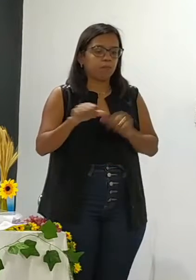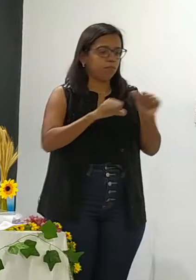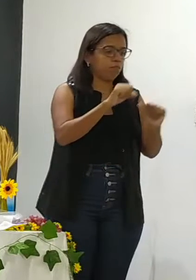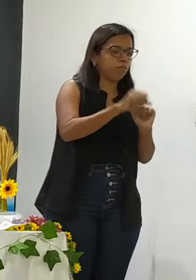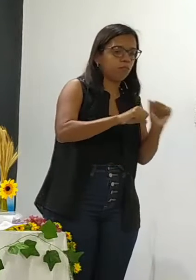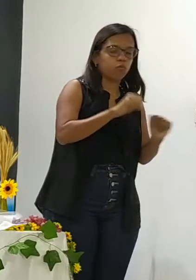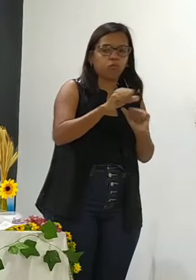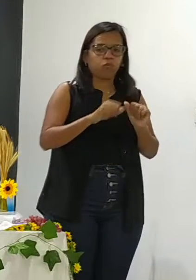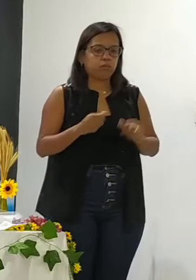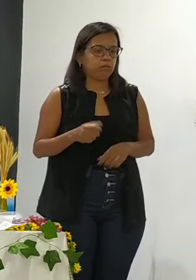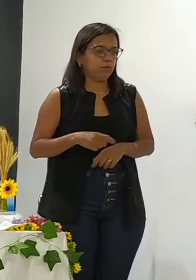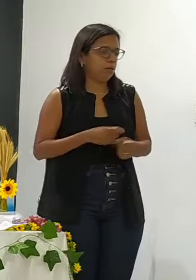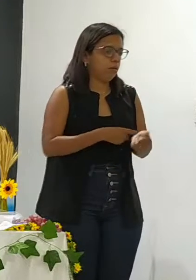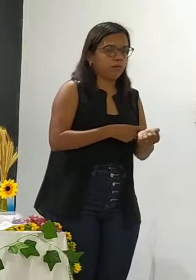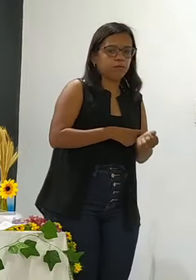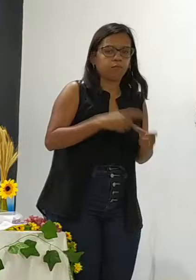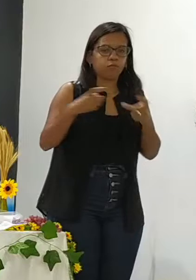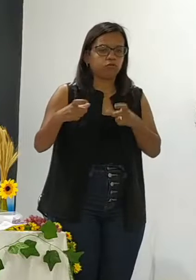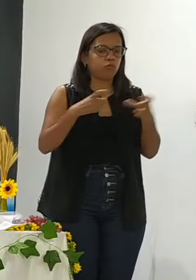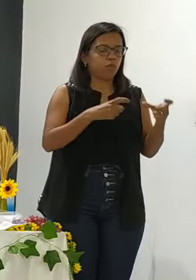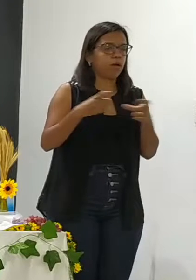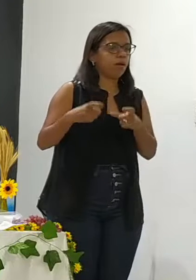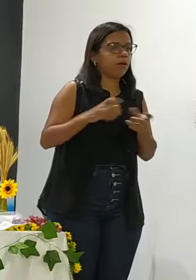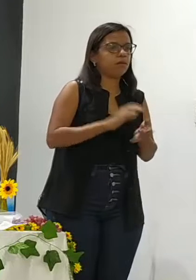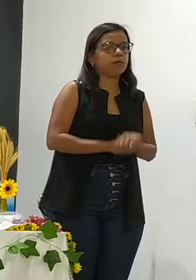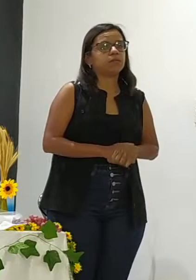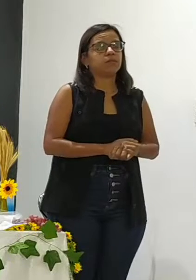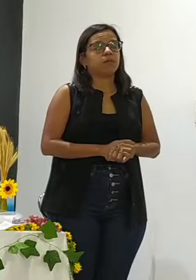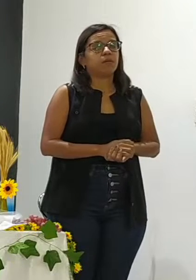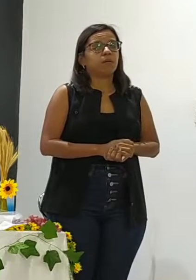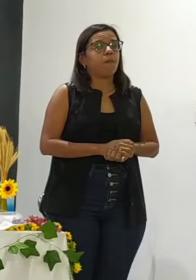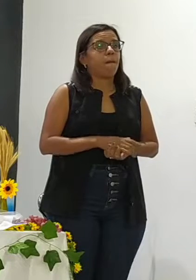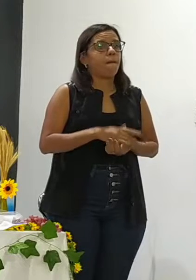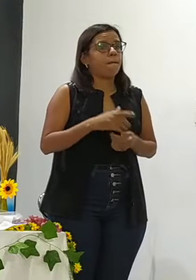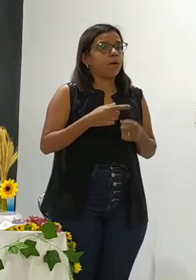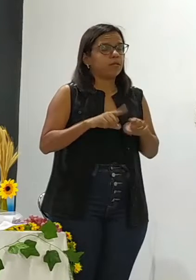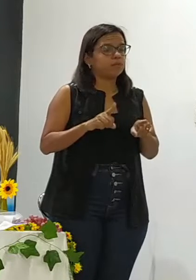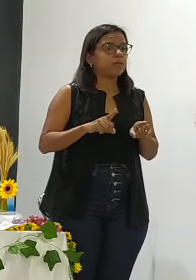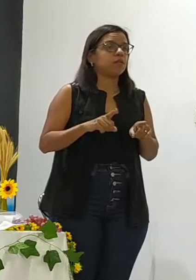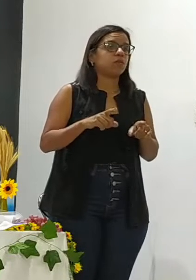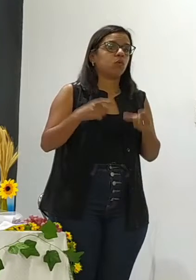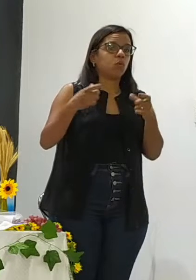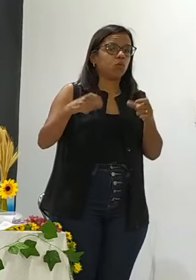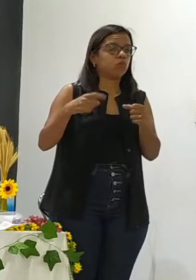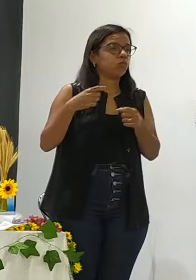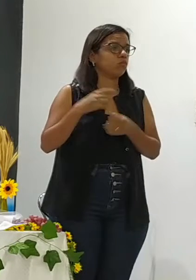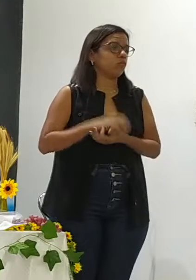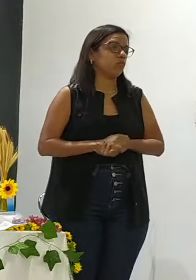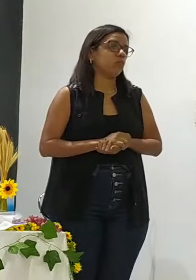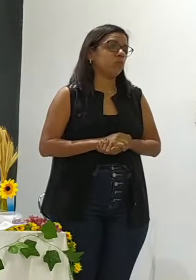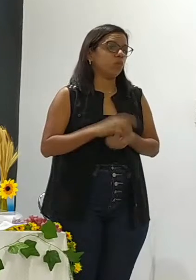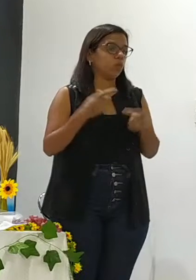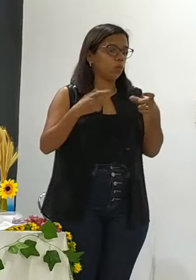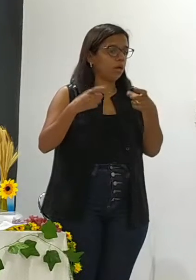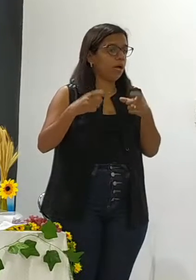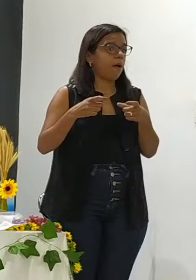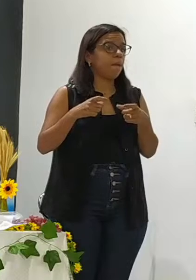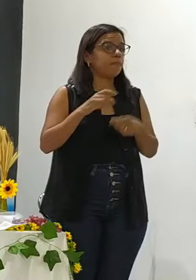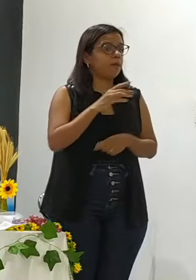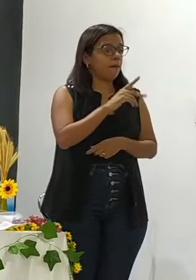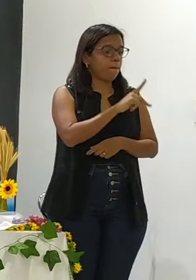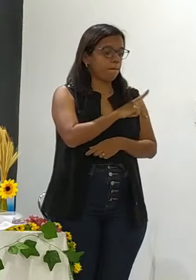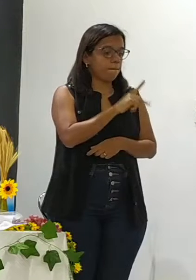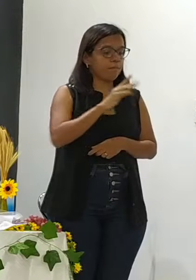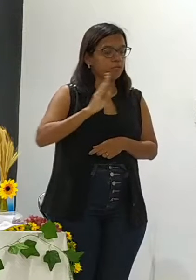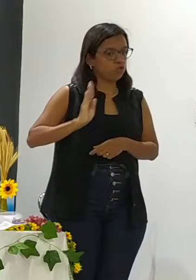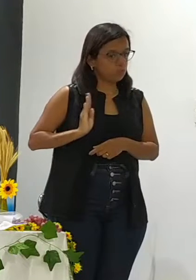vai para cá, é agitado. E está agora lá em Vassouras, mas é presbítero da casa do Senhor. Isso alegra